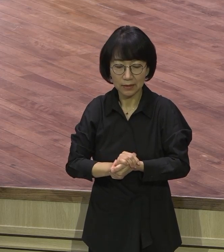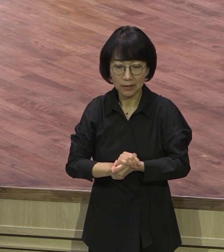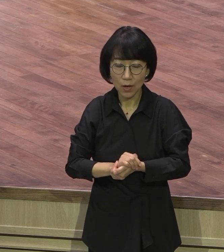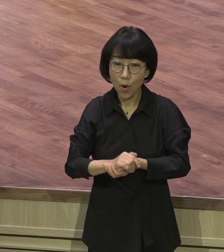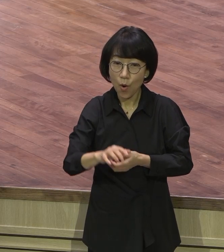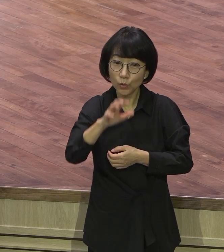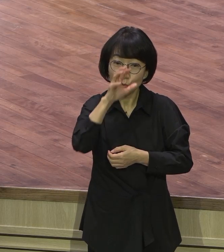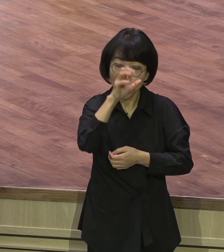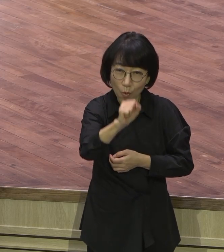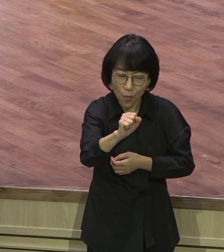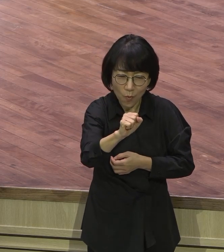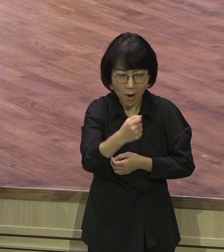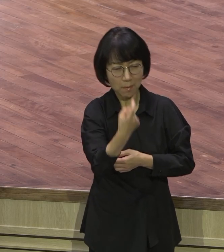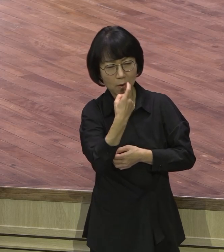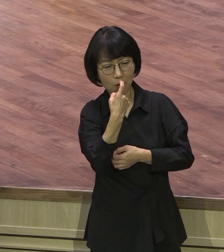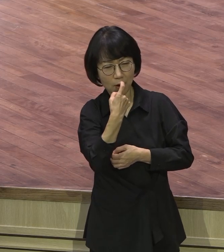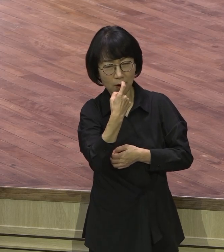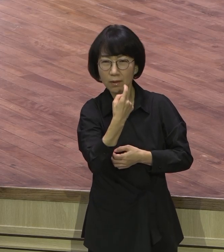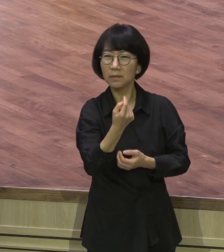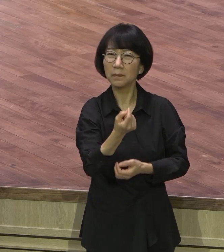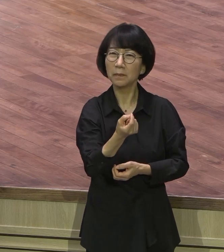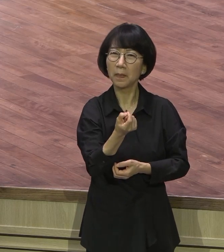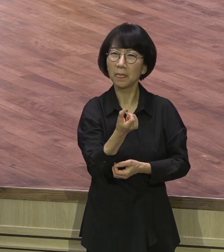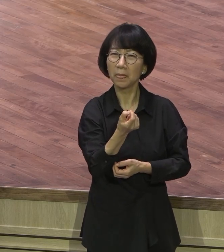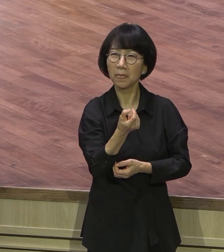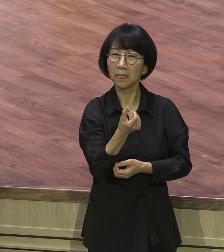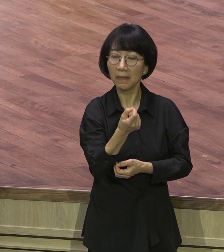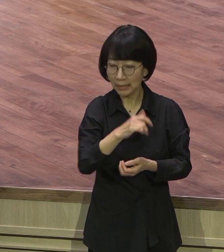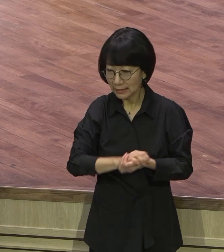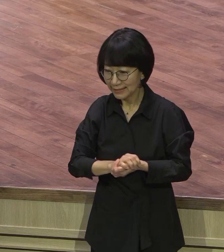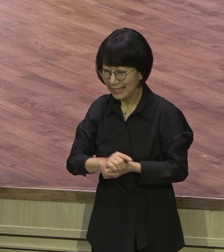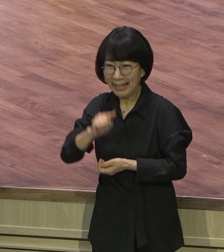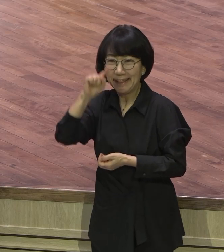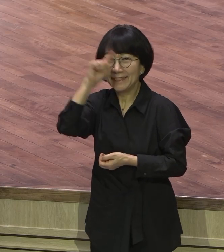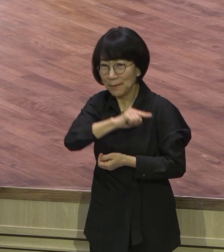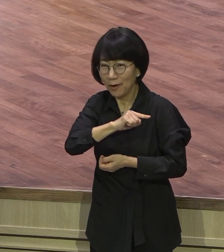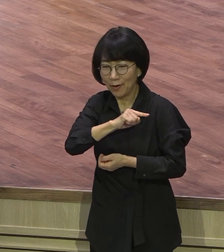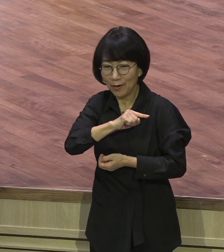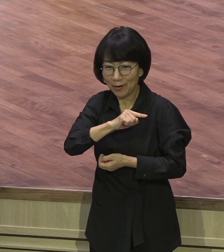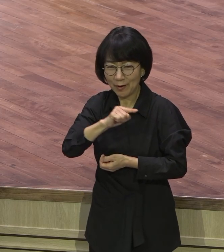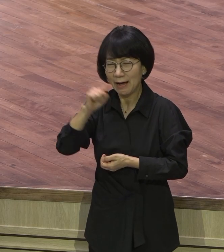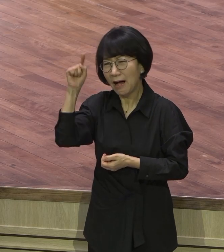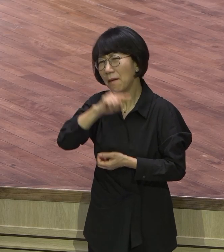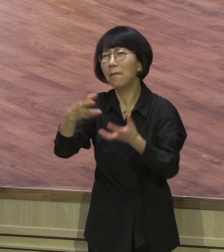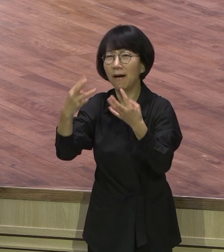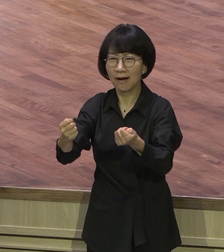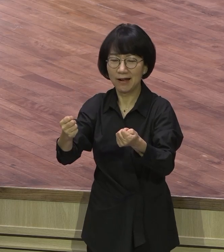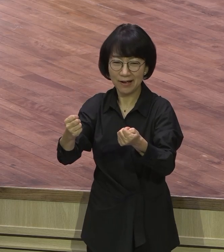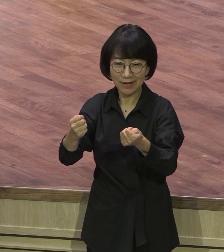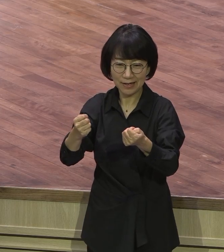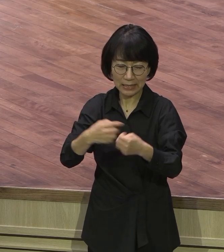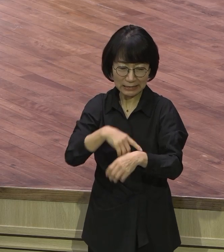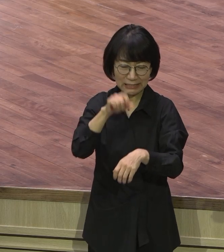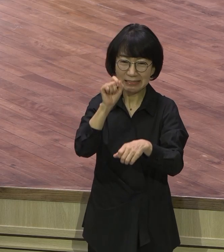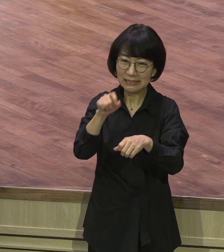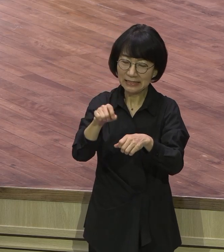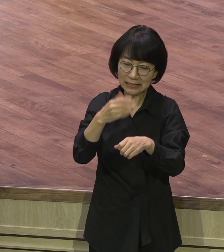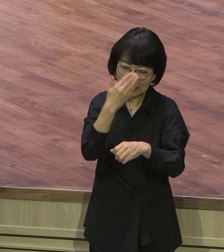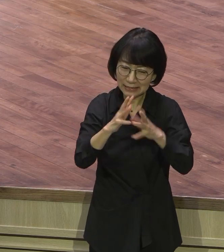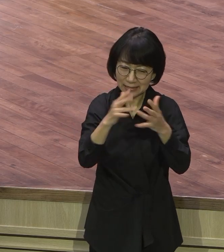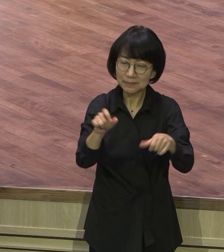배우는 것보다는 안 좋은 것, 더 안 좋은 것들이 많이 그렇게 나오기